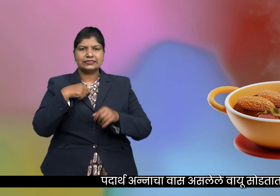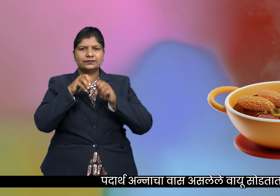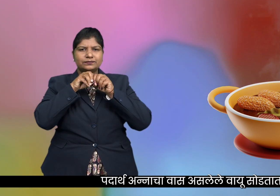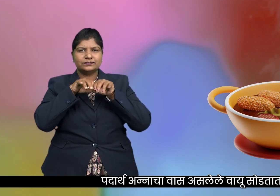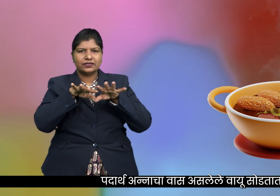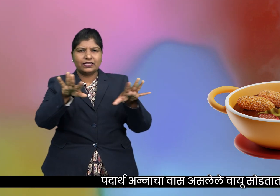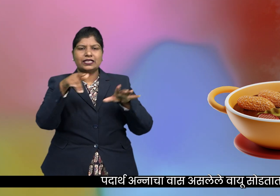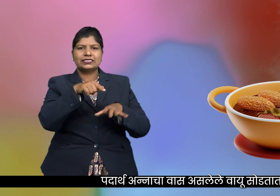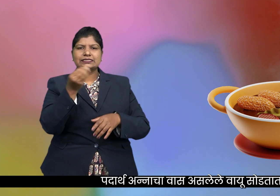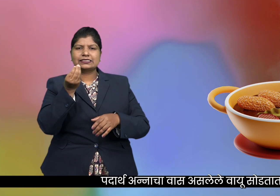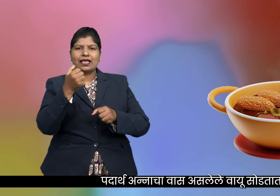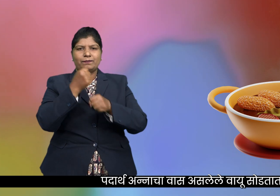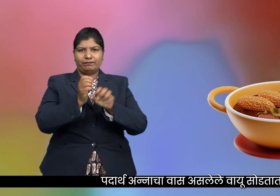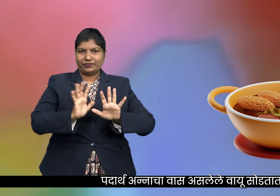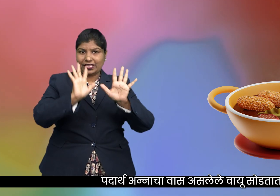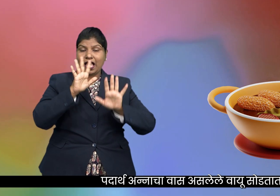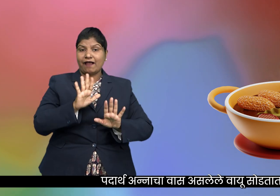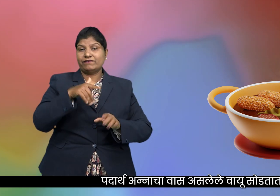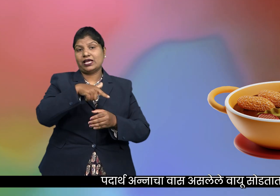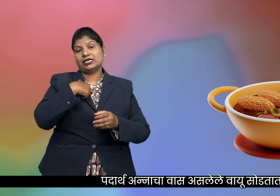पदार्थ अन्नाचा वास असलेली वायू सोडतात.